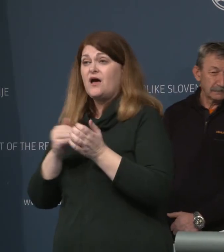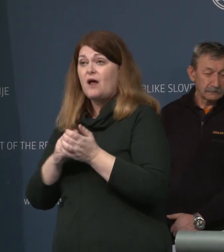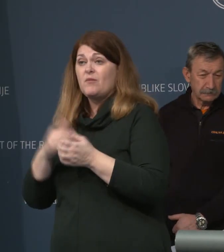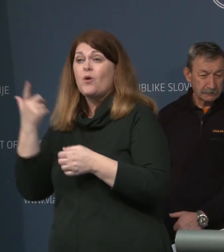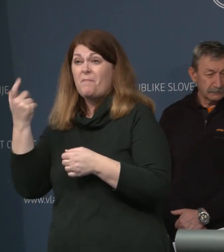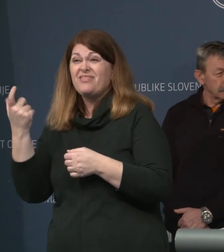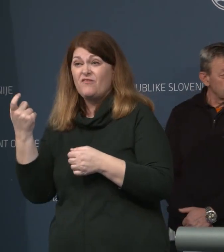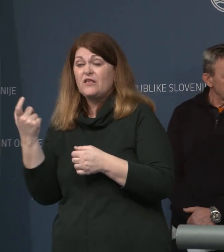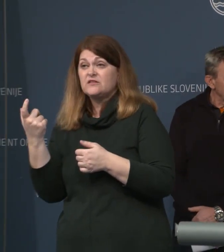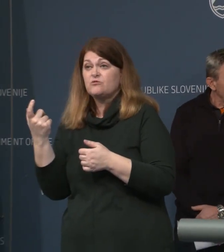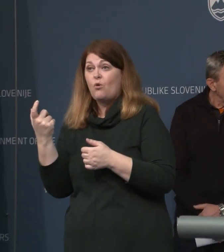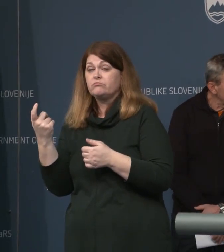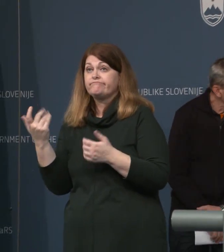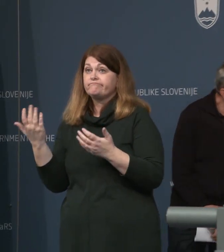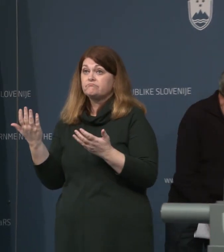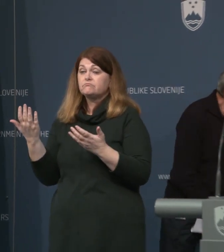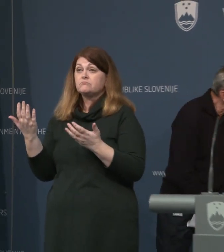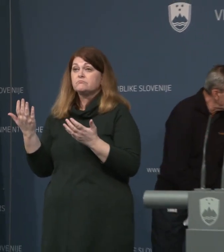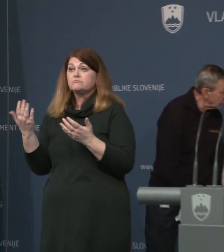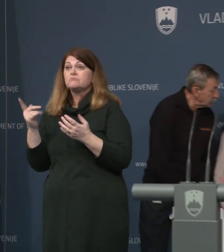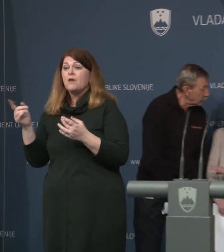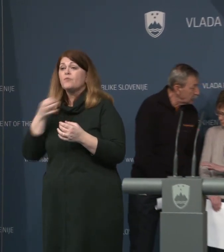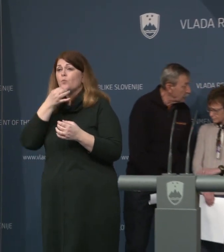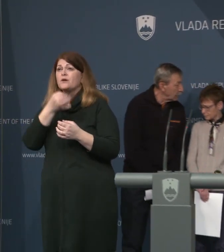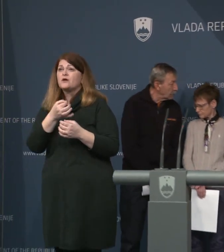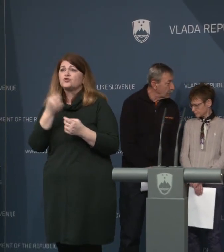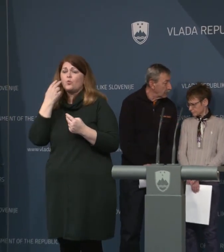rabil. Pa bi vprašal, glede,